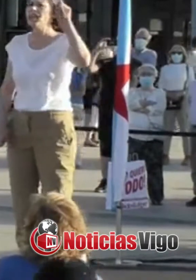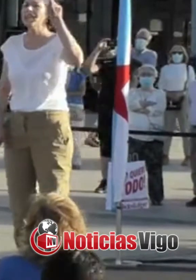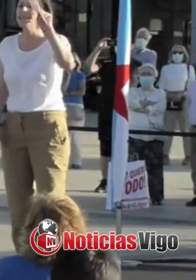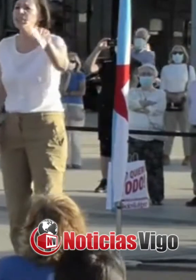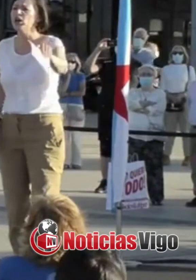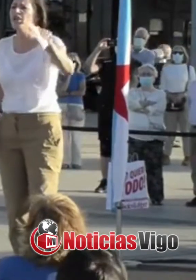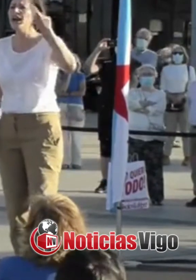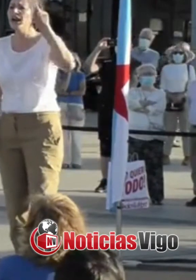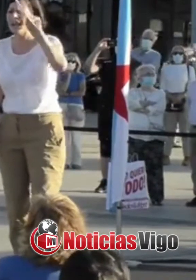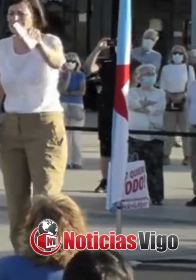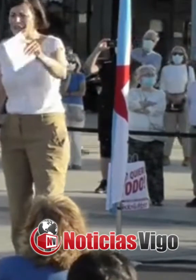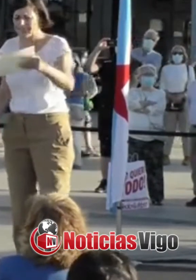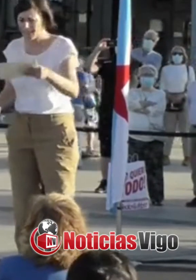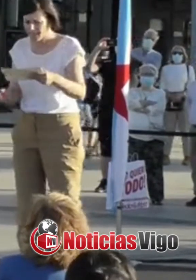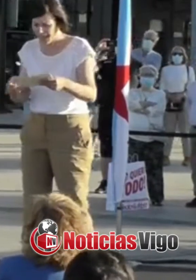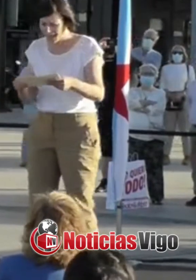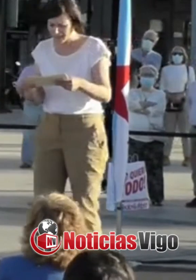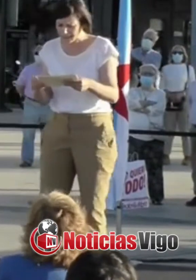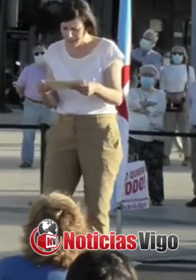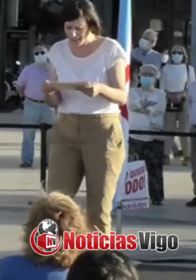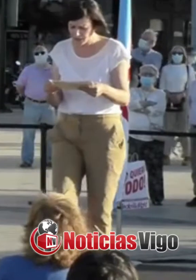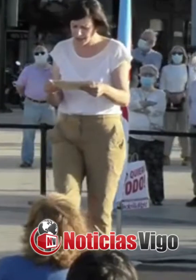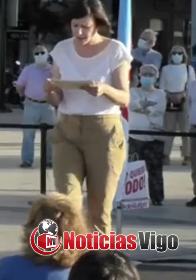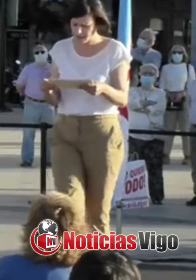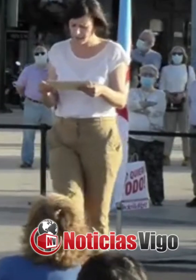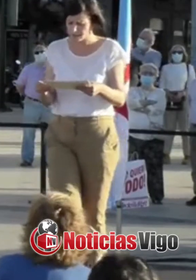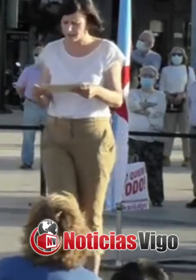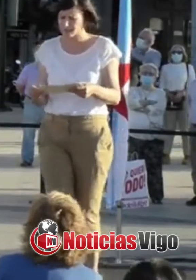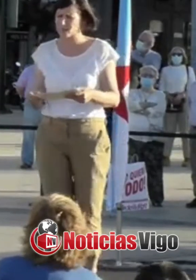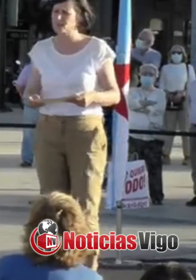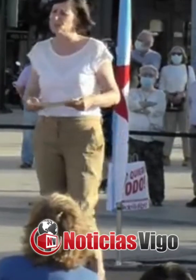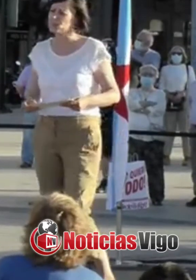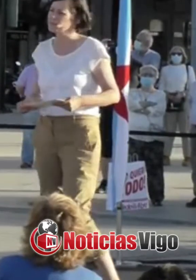corrupción de toda a Casa Real. Claro que sí.